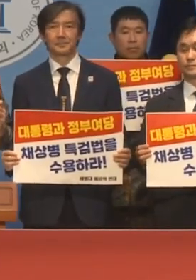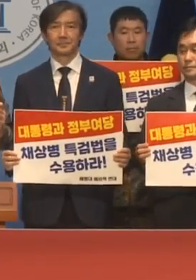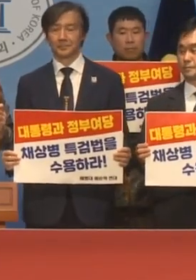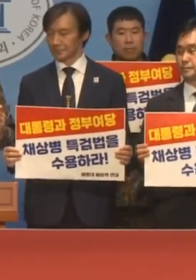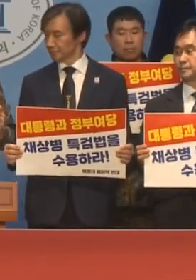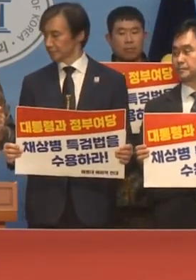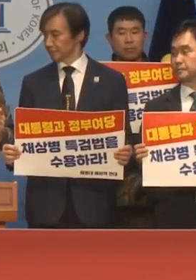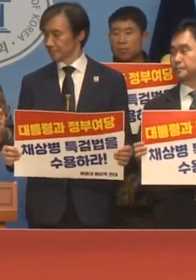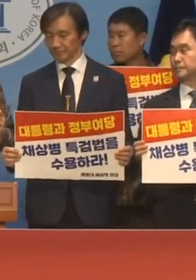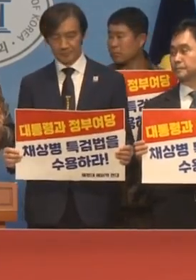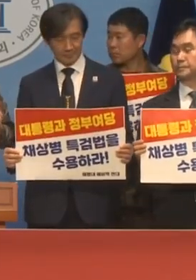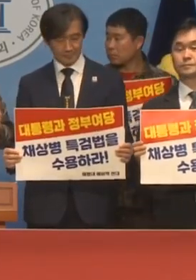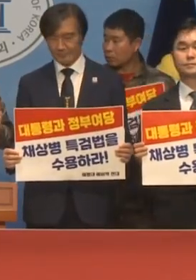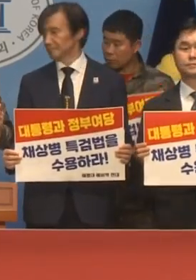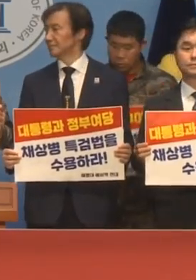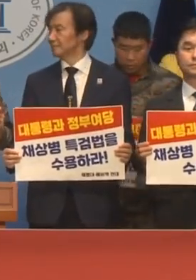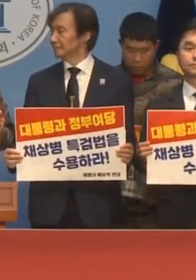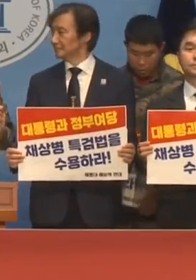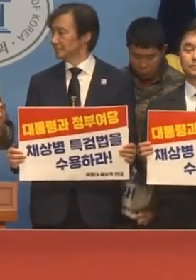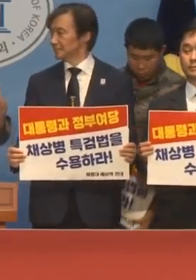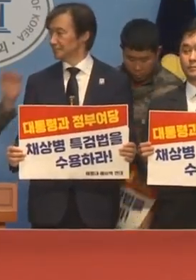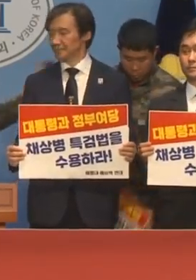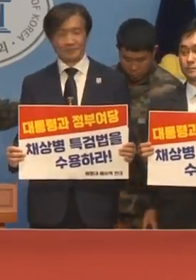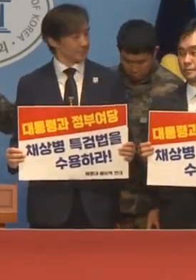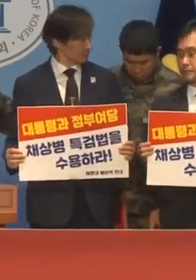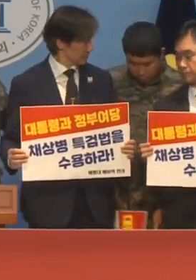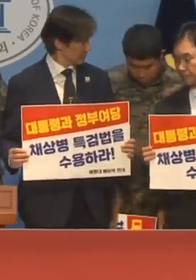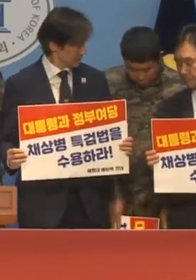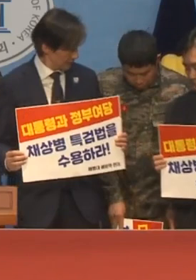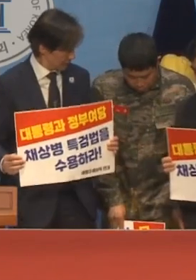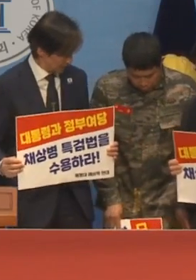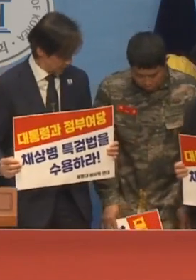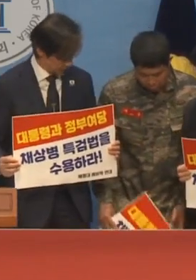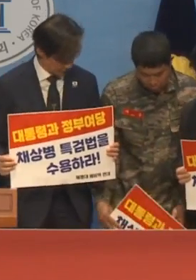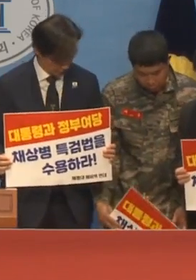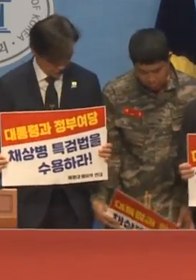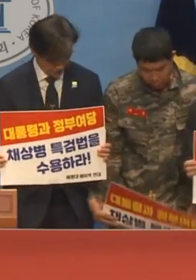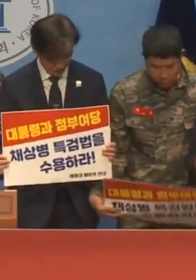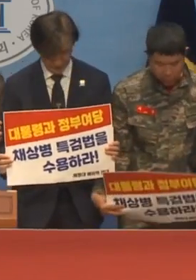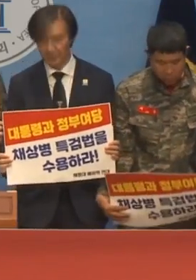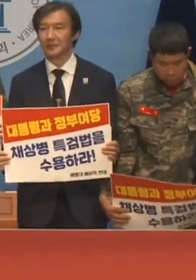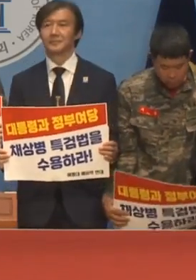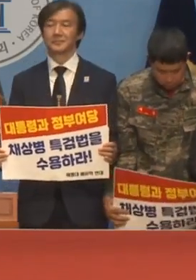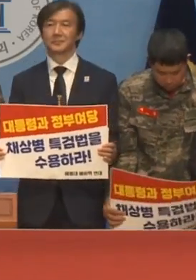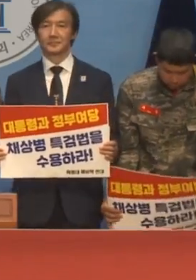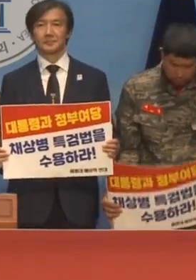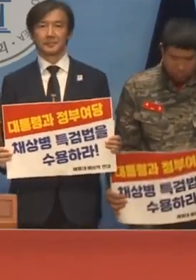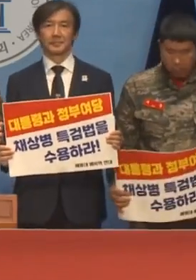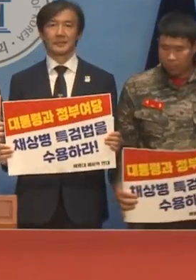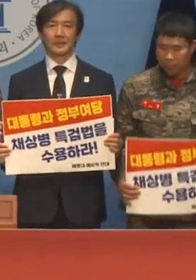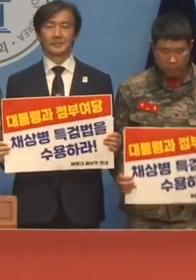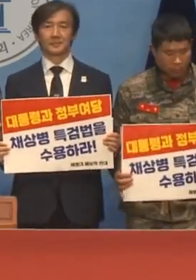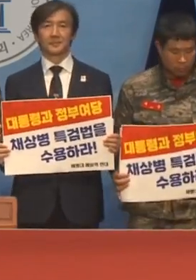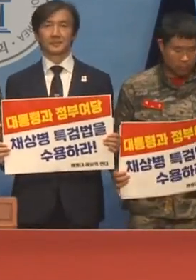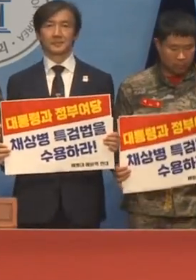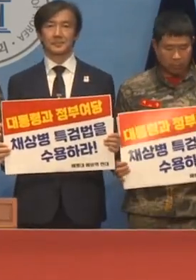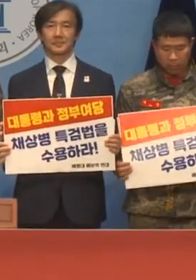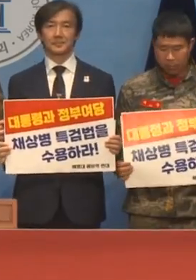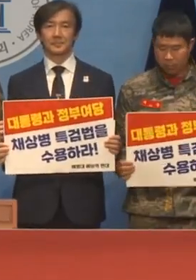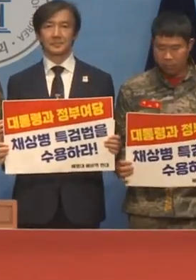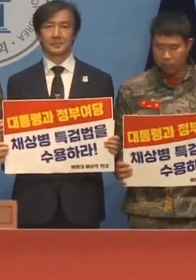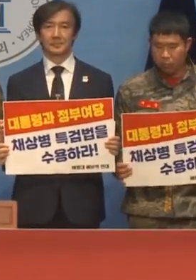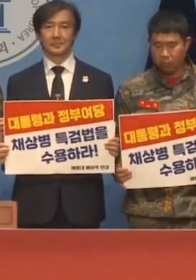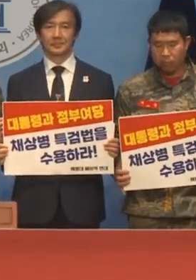해병대는 오와 열이기 때문에 열을 맞춰주시고 네, 옆에 있는 사람들과 열을 잘 맞춰주시기